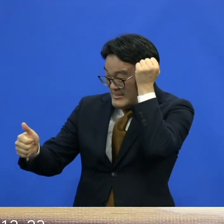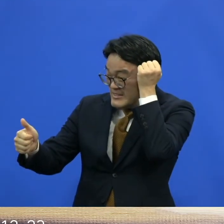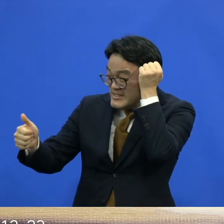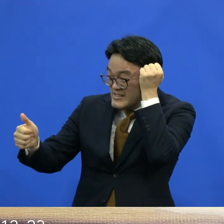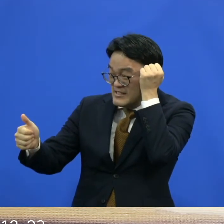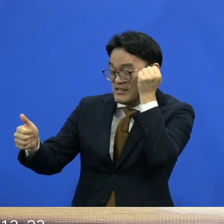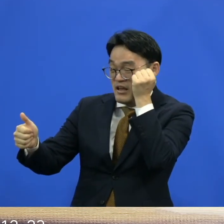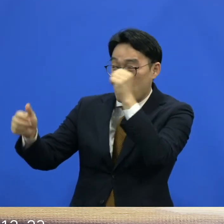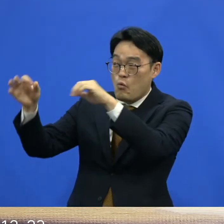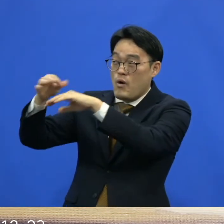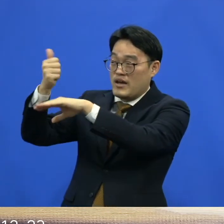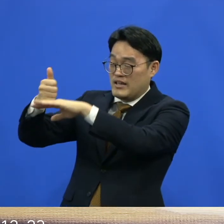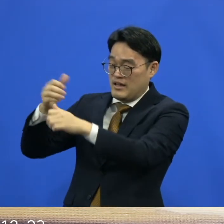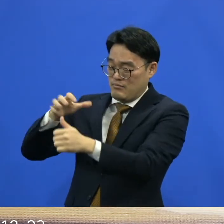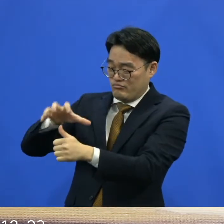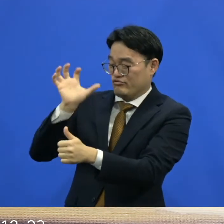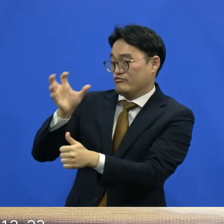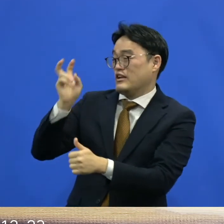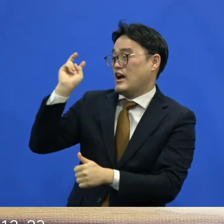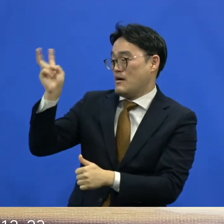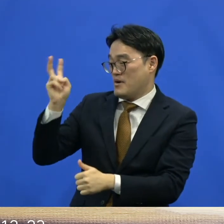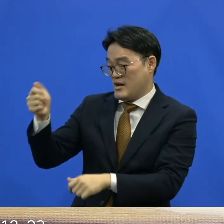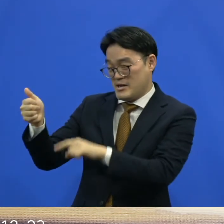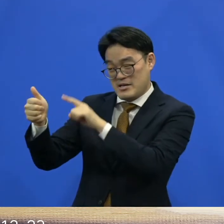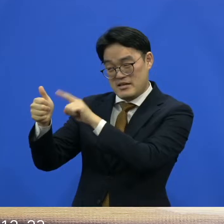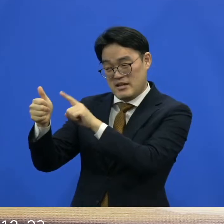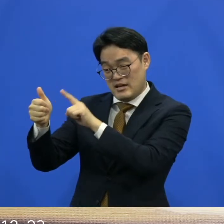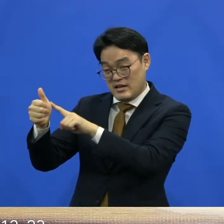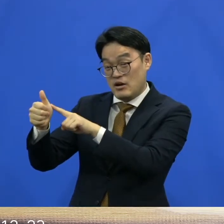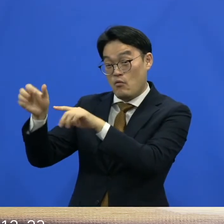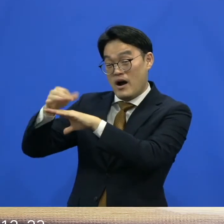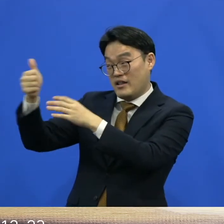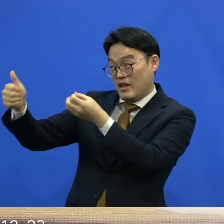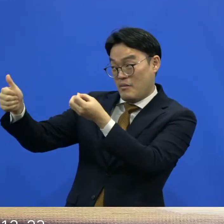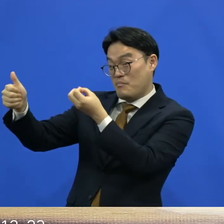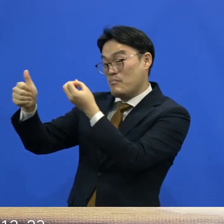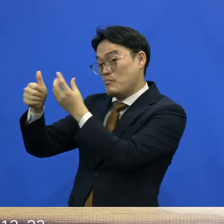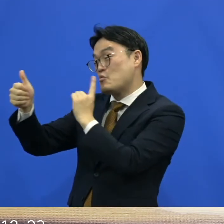왕이 풀어주겠지. 그 신하가 분명히 얘기하겠지.